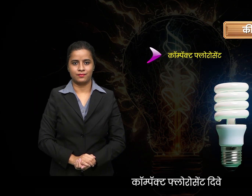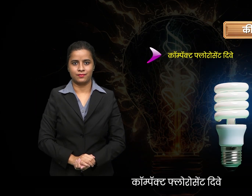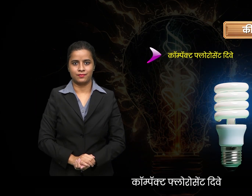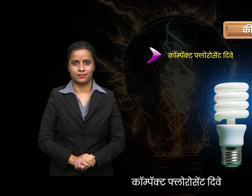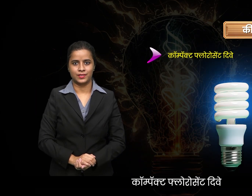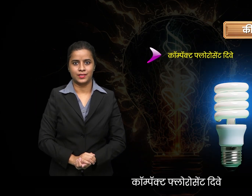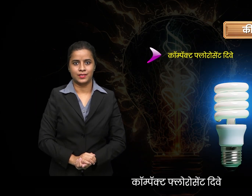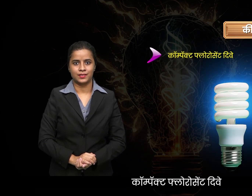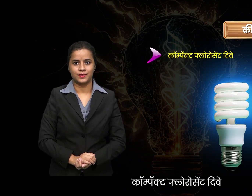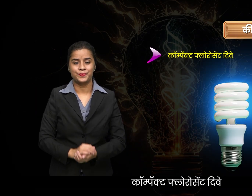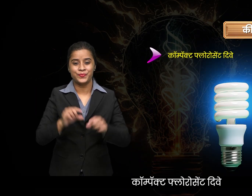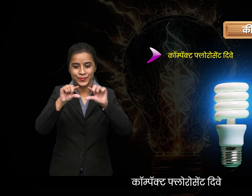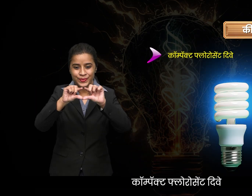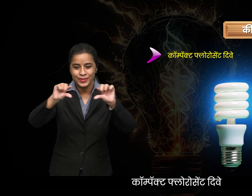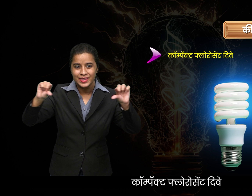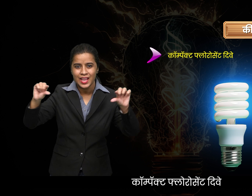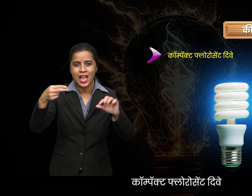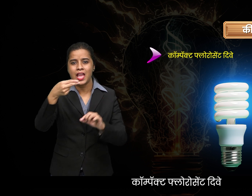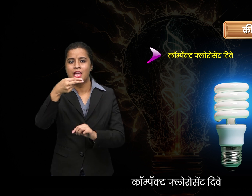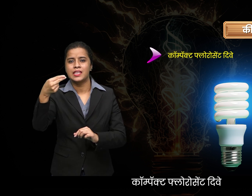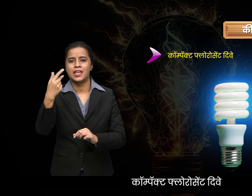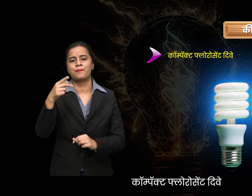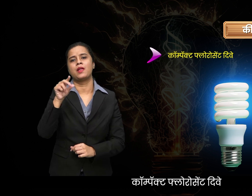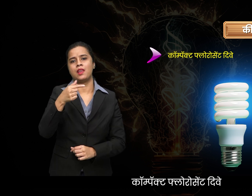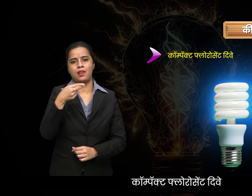कॉम्पॅक्ट फ्लोरोसेंट दिवे,